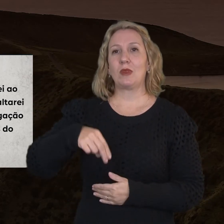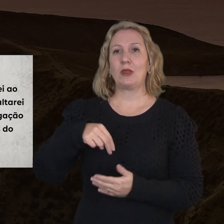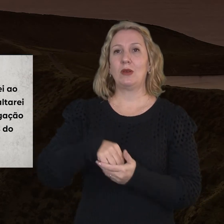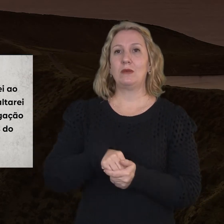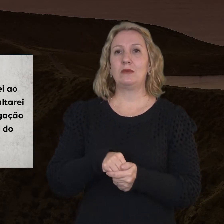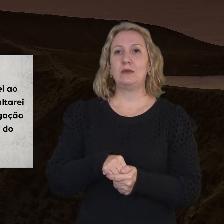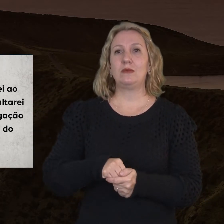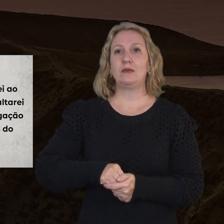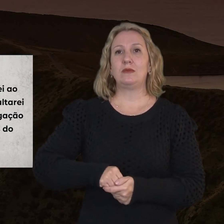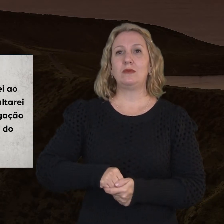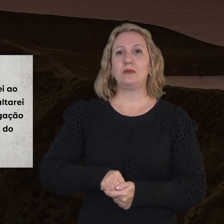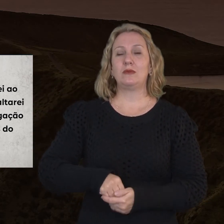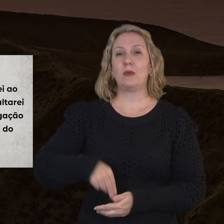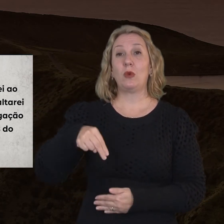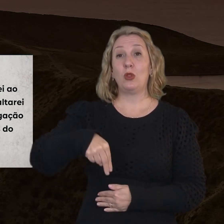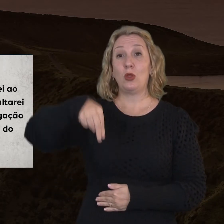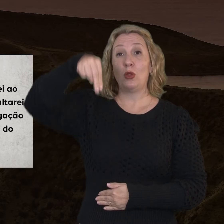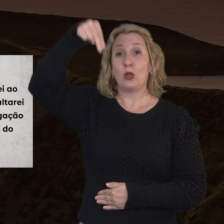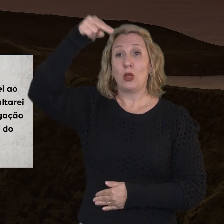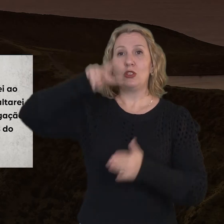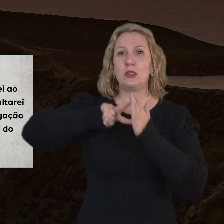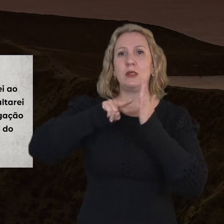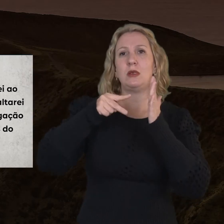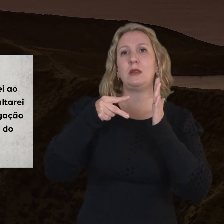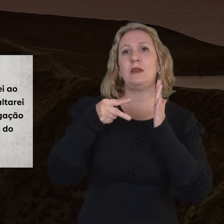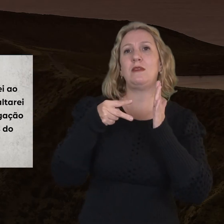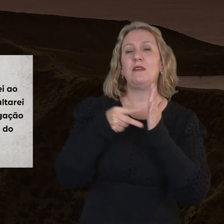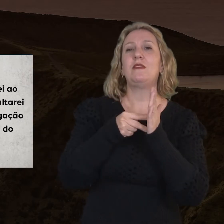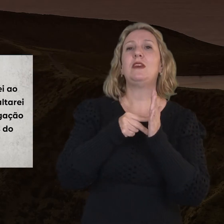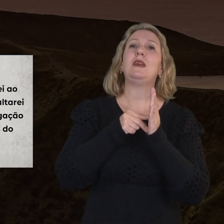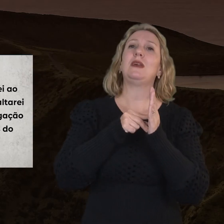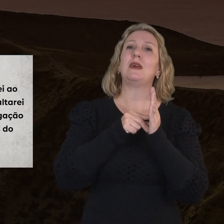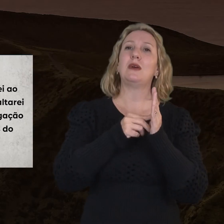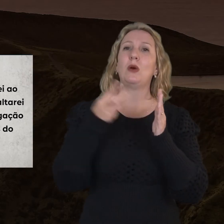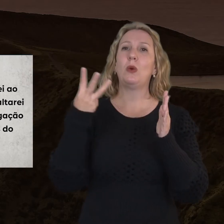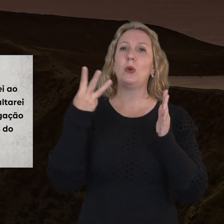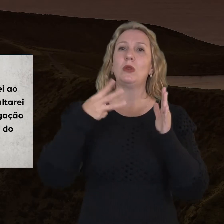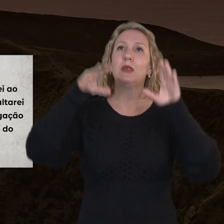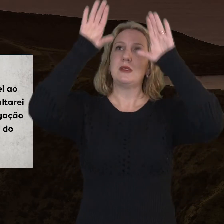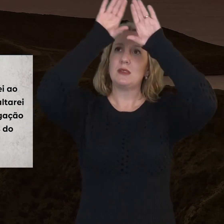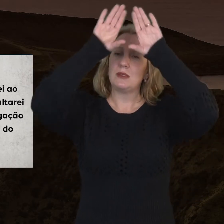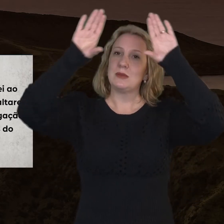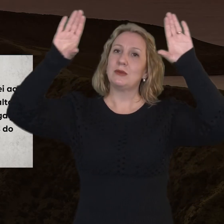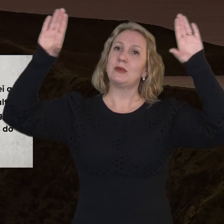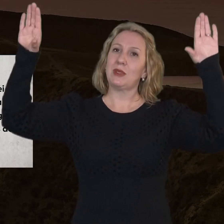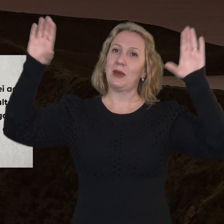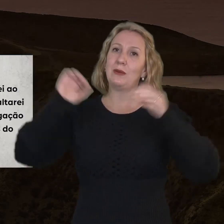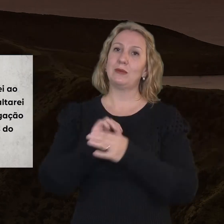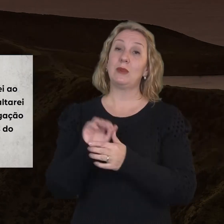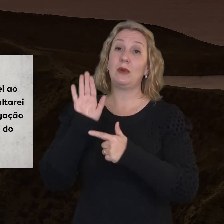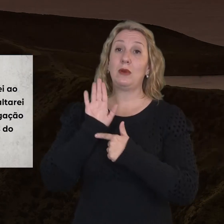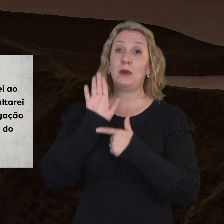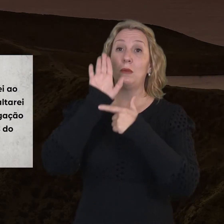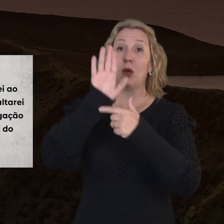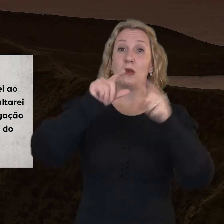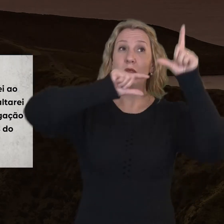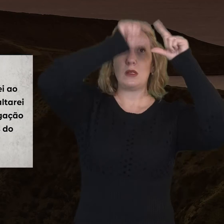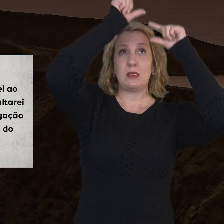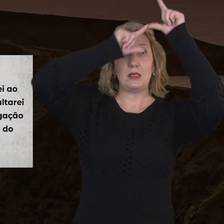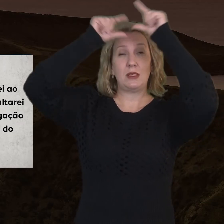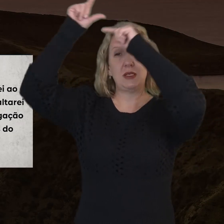é o terceiro céu tá então ele aqui também usa a estrela para descrever o anjo